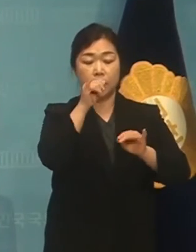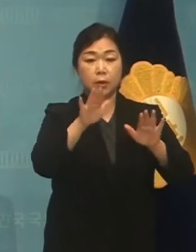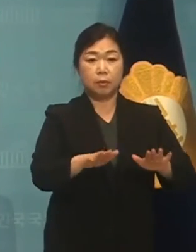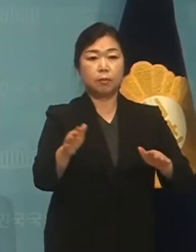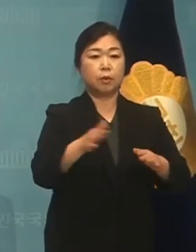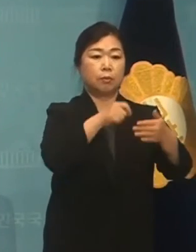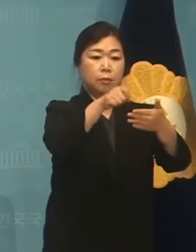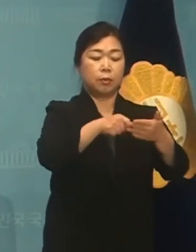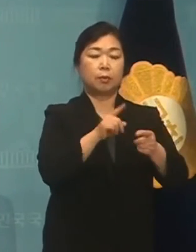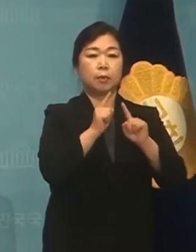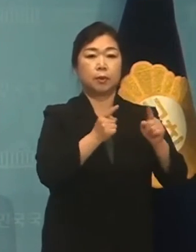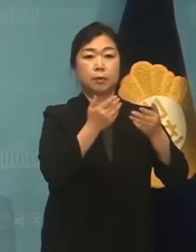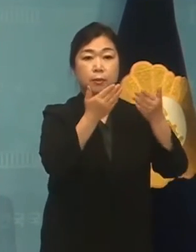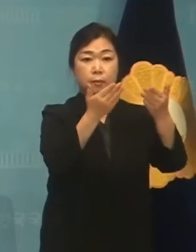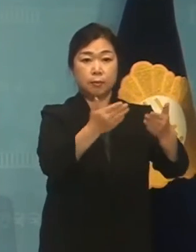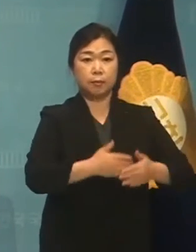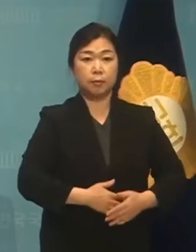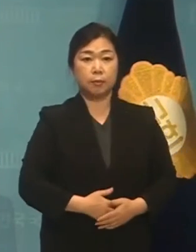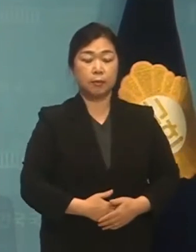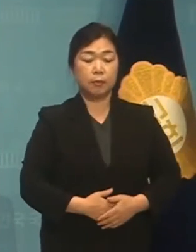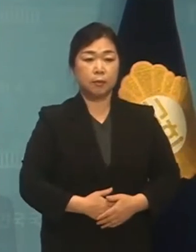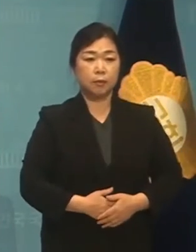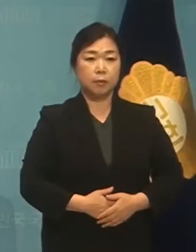기자회견을 나누도록 하겠습니다.